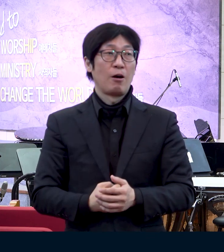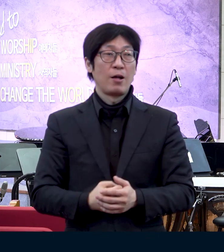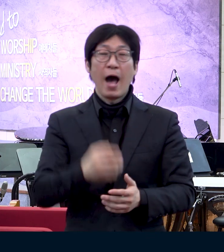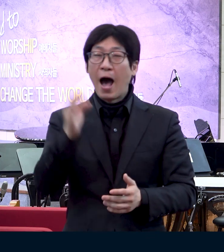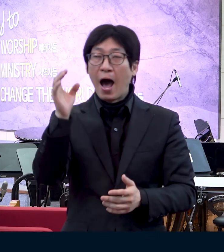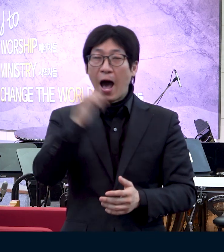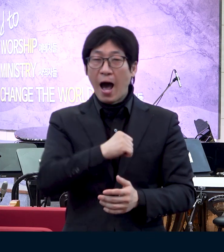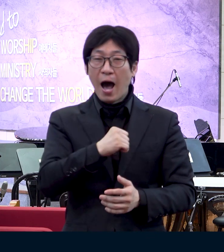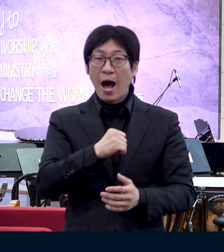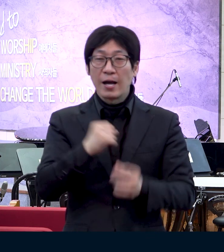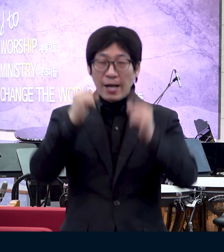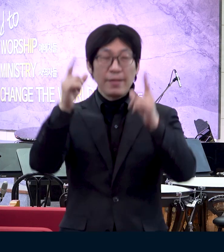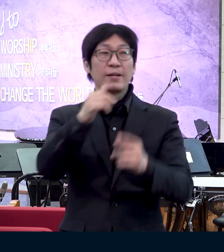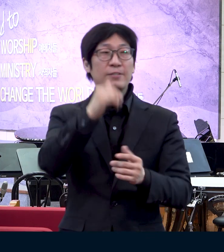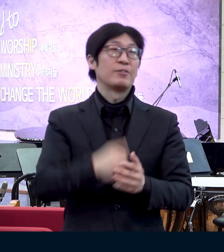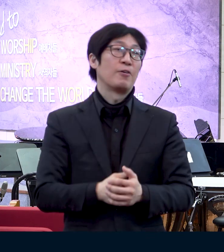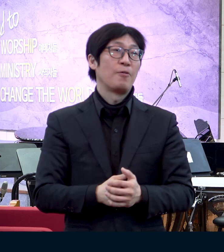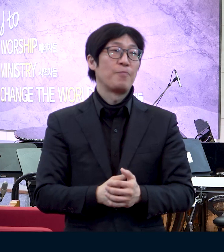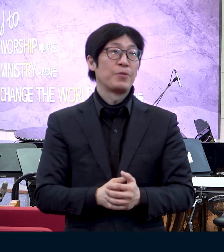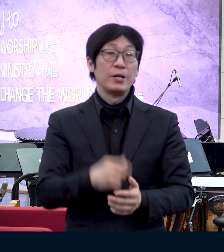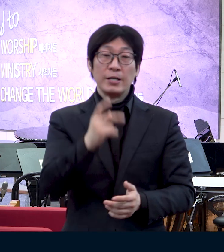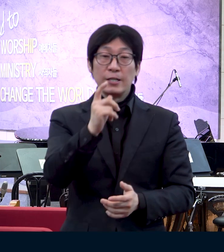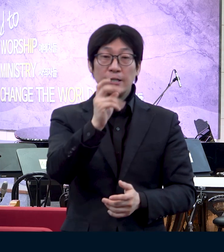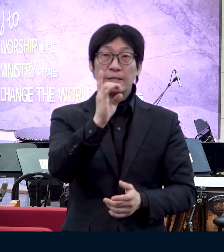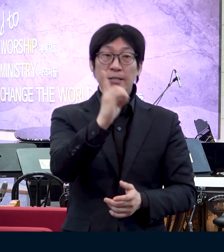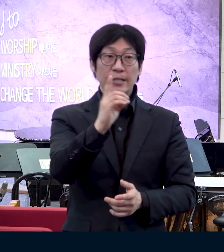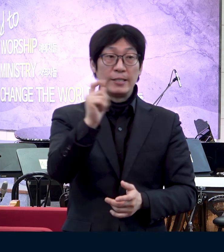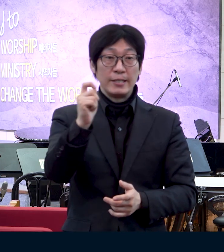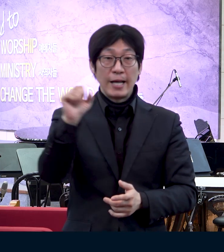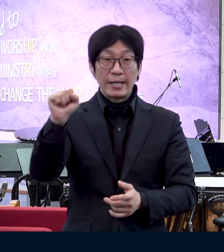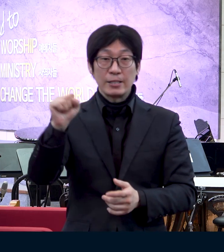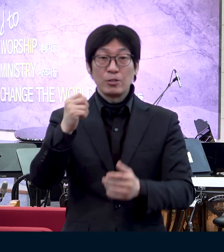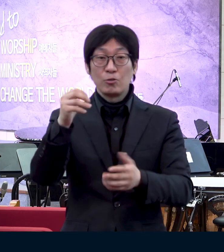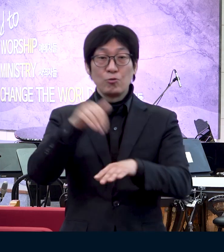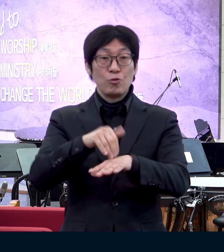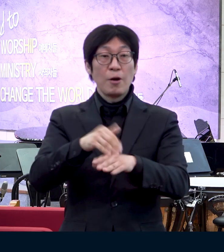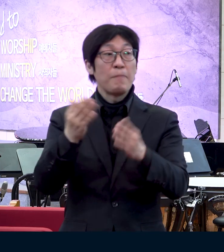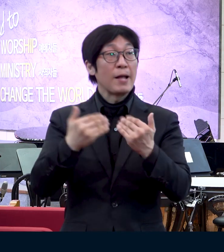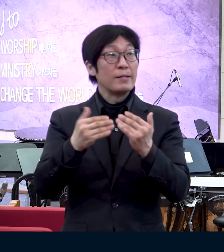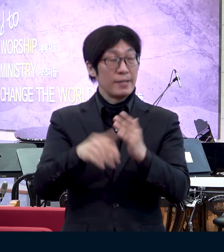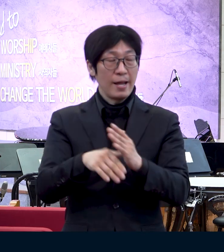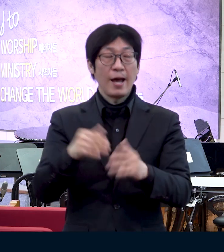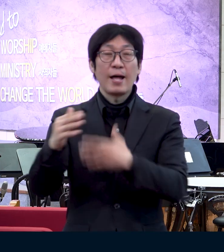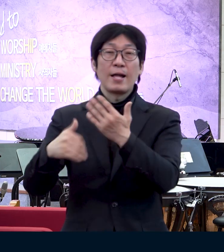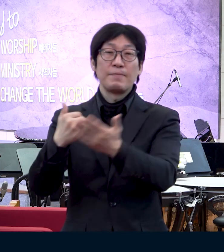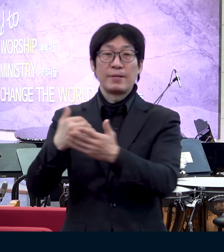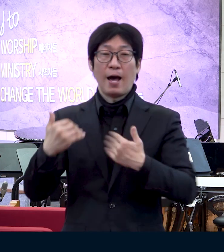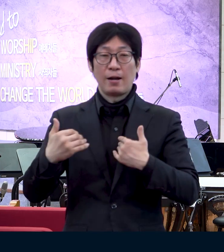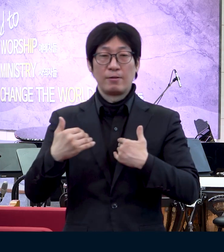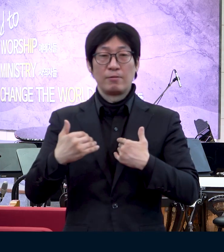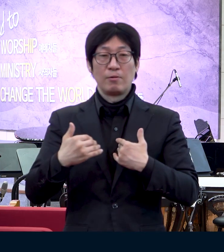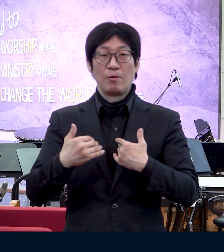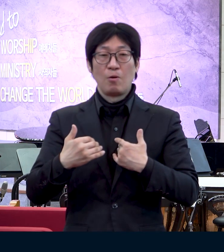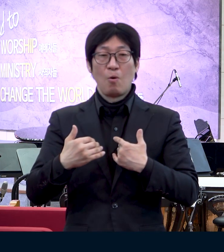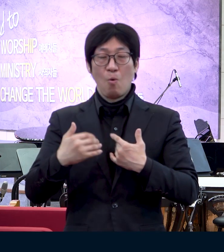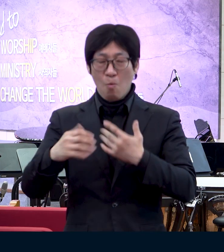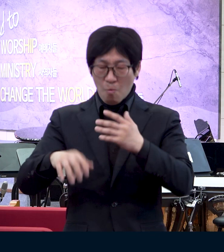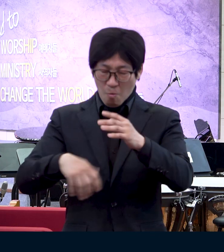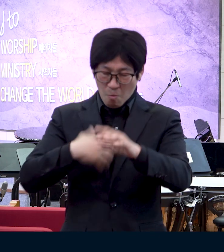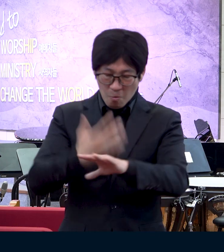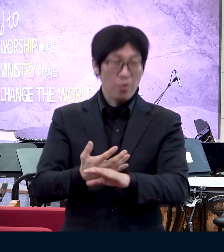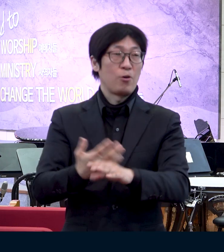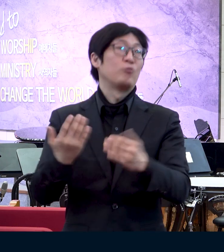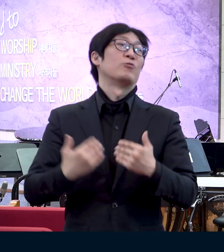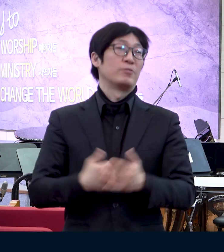하나예요. 그 DTS를 받을 때 하나님은요, 그때 그야말로 저를 작정하고 완전히